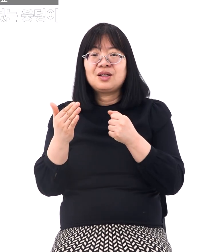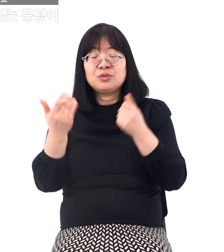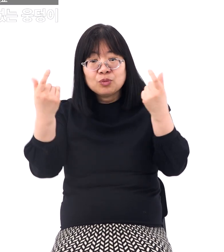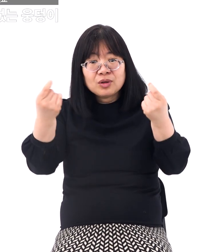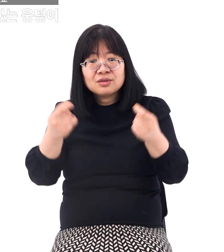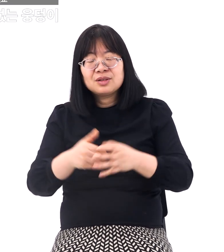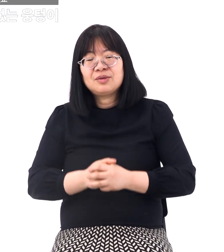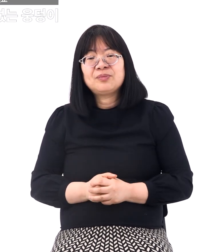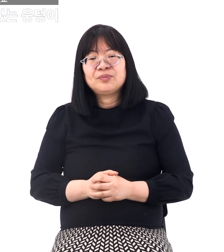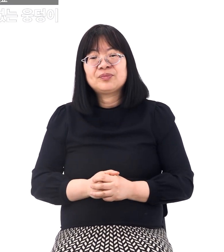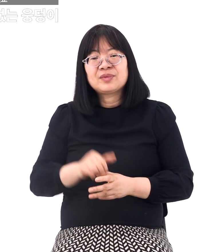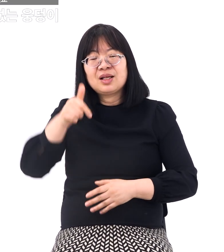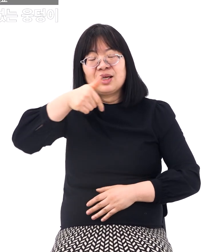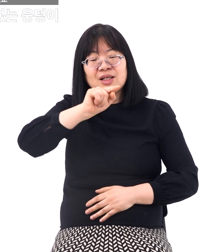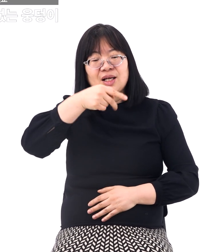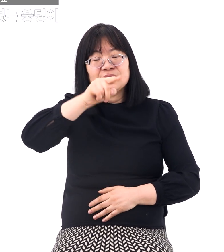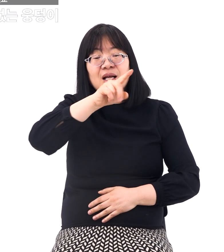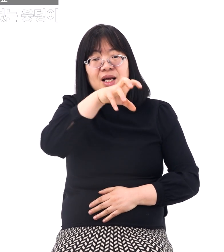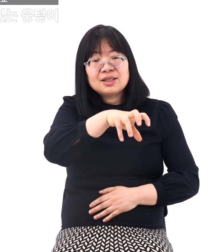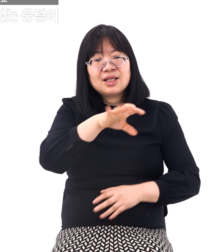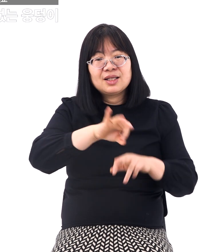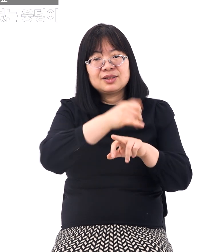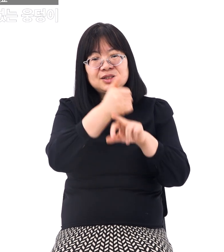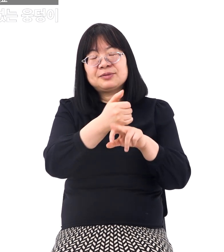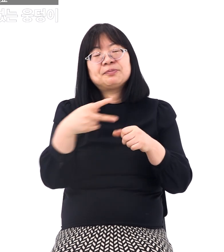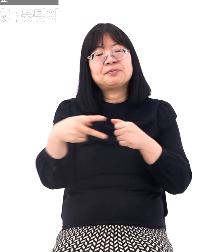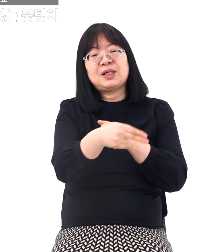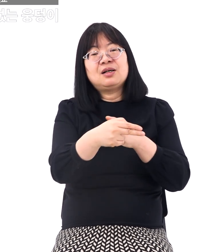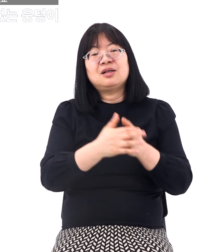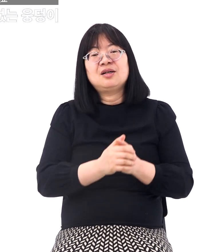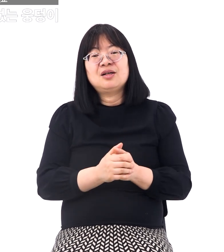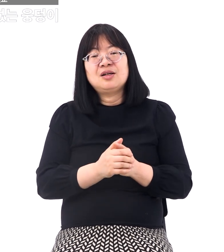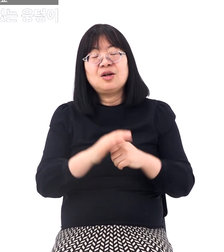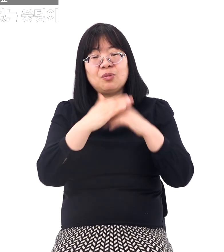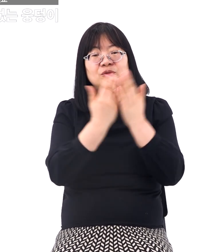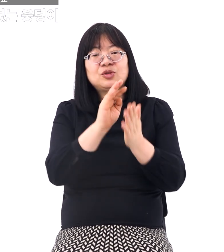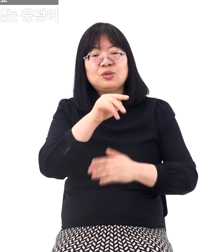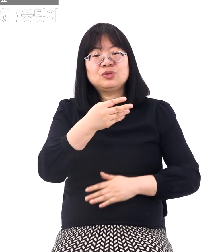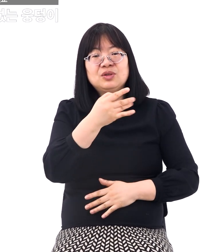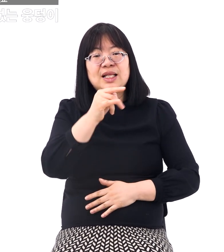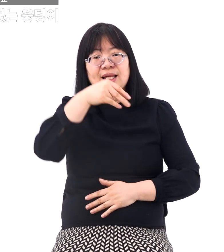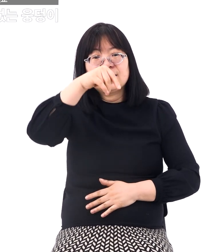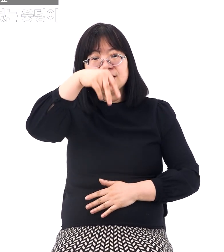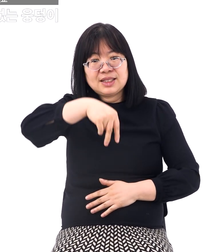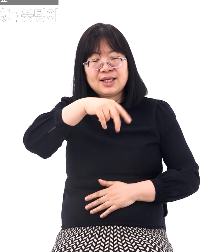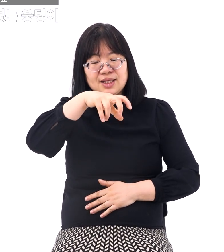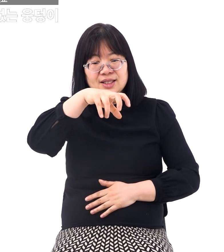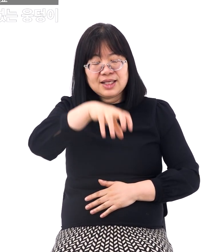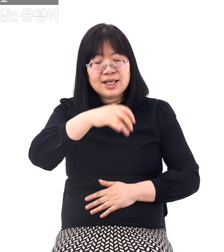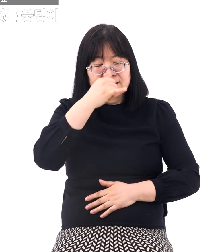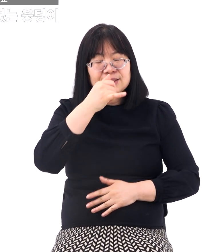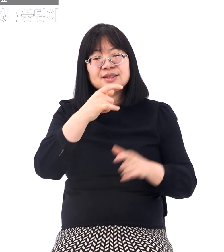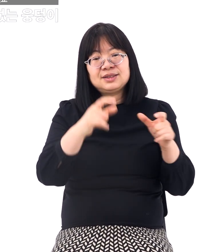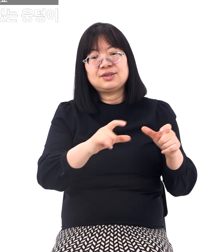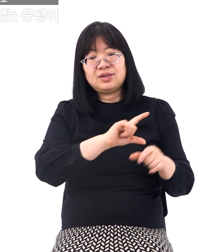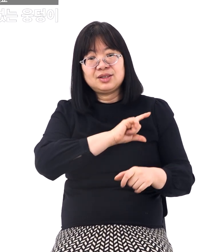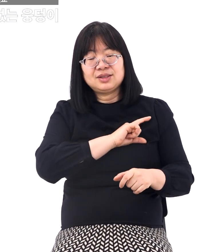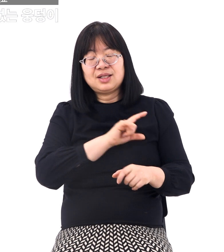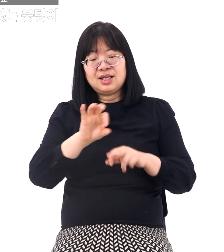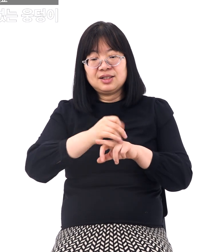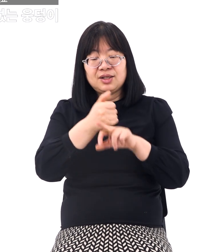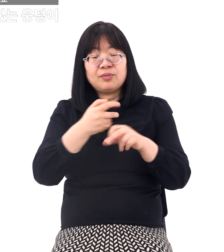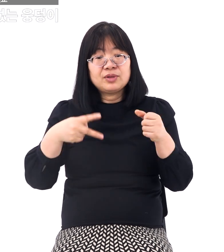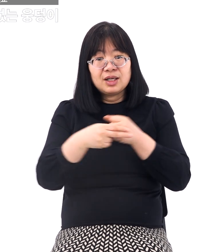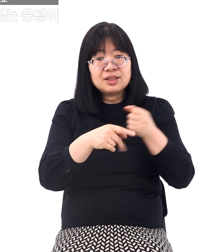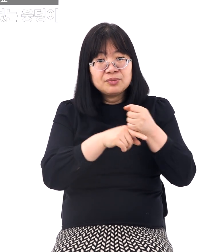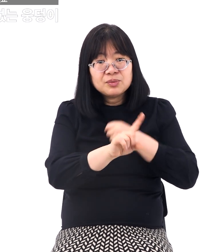그러하리라. 가사에는 임금이 끊어질 것이며, 이게 전부 블레셋 지역의 지명이죠. 임금이